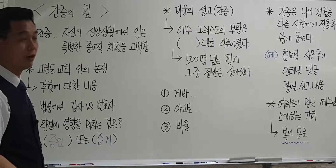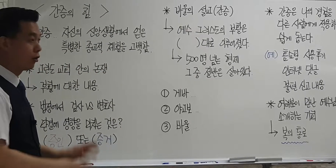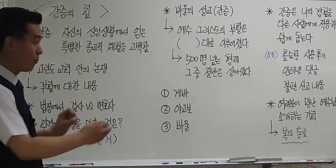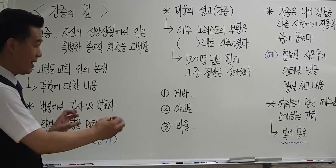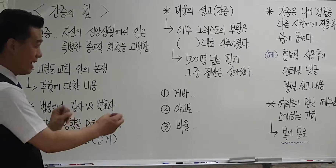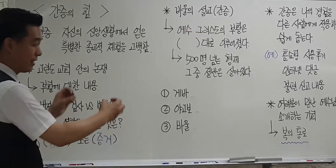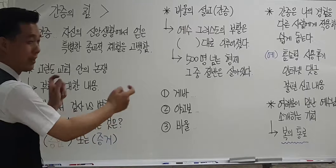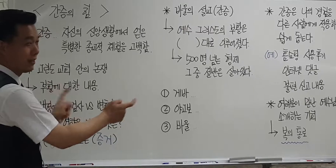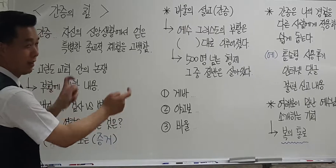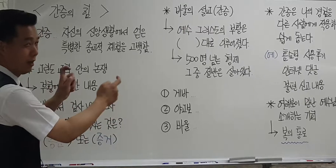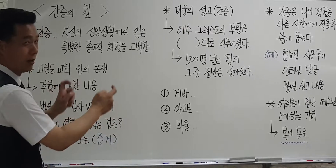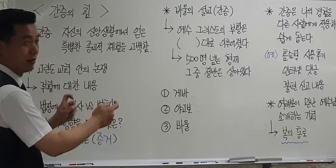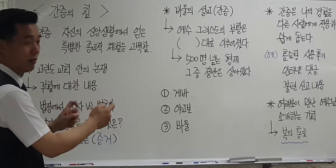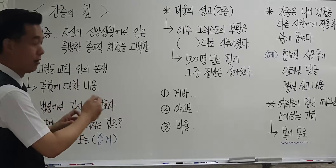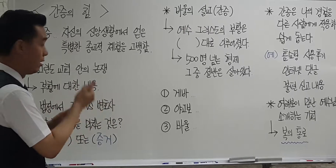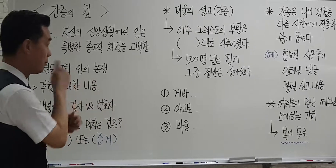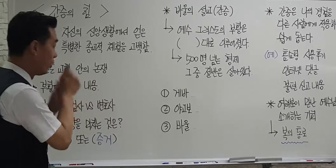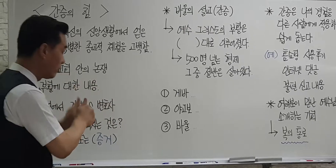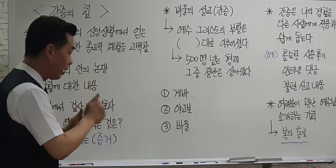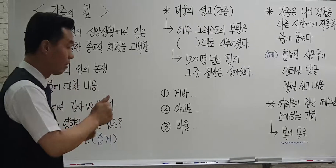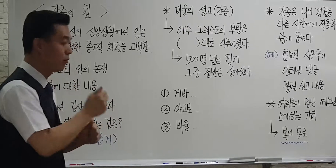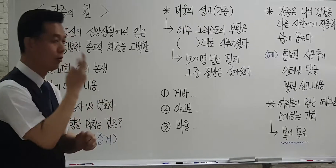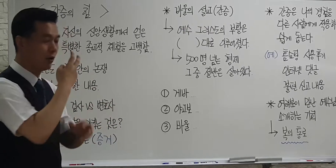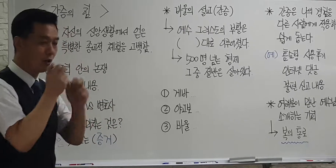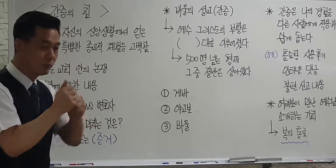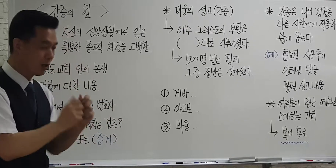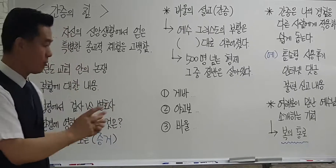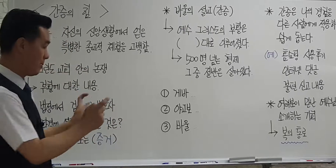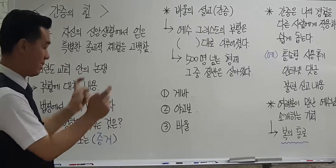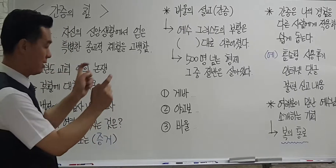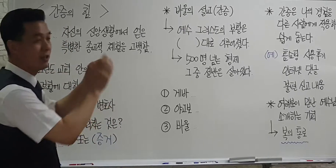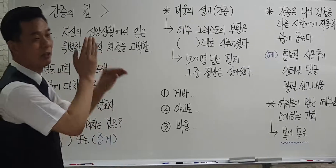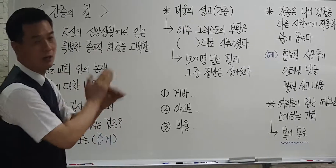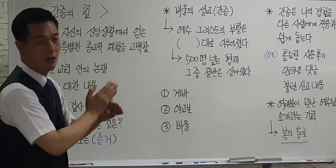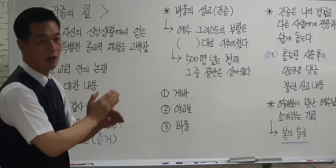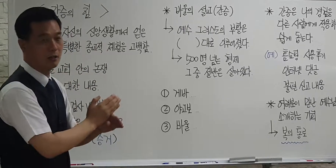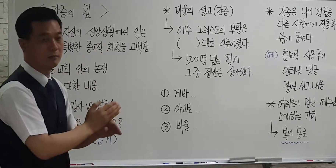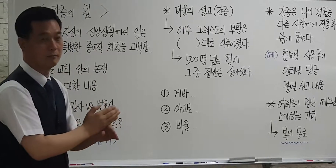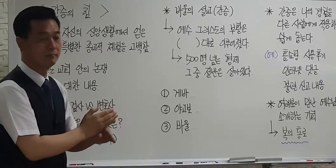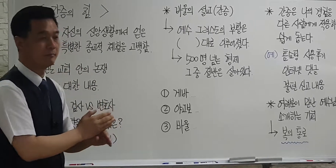그래서 막 얘기하다가 변호사하고 검사하고 막 얘기하다가